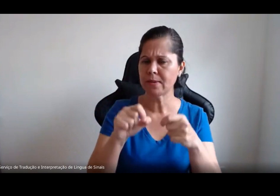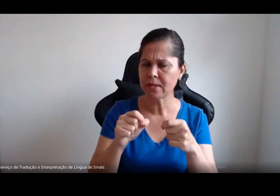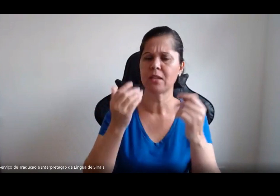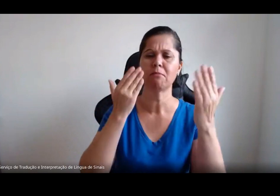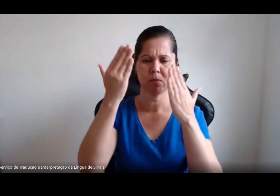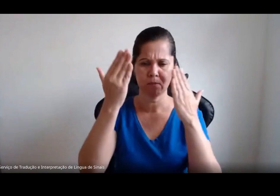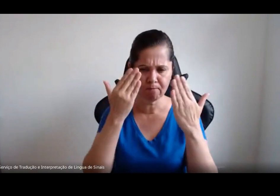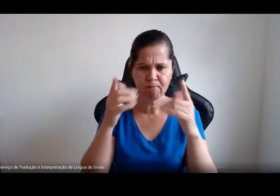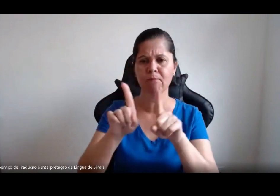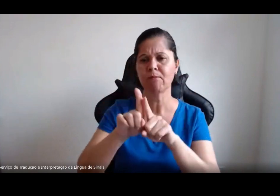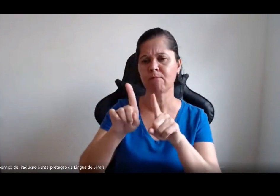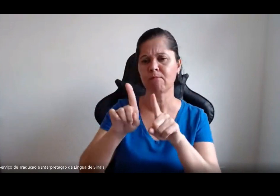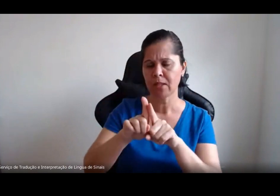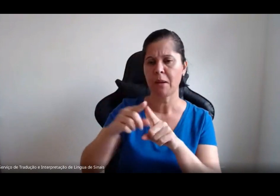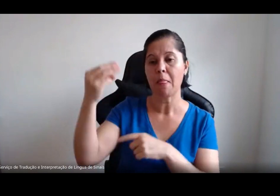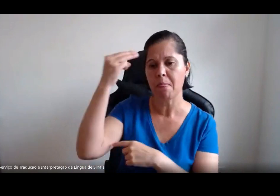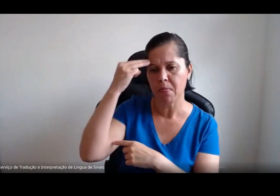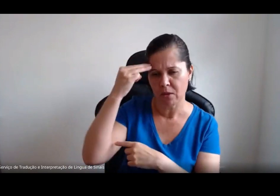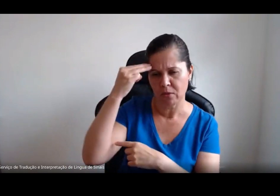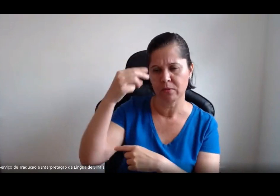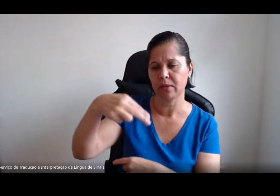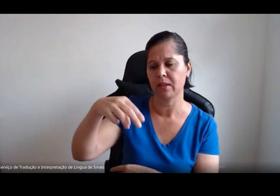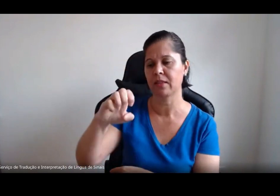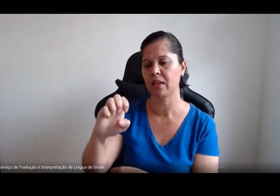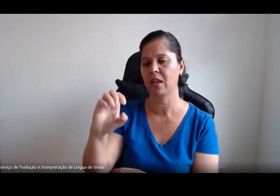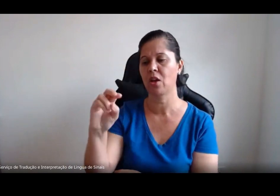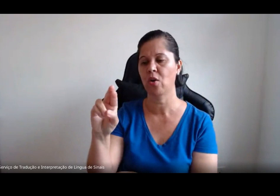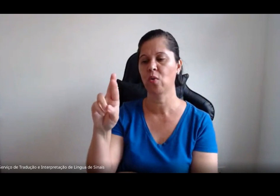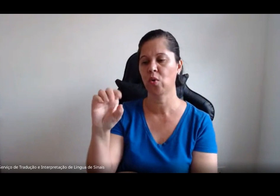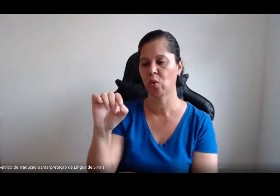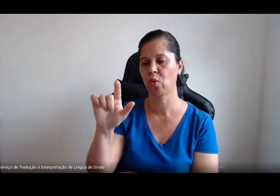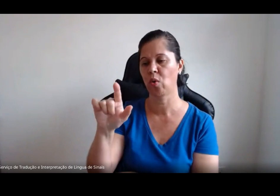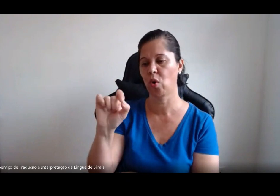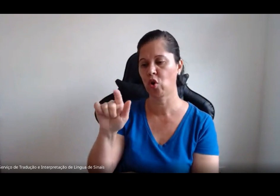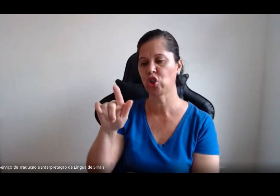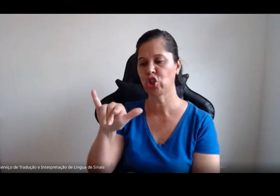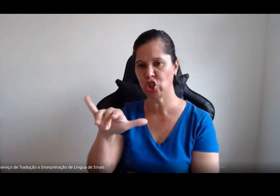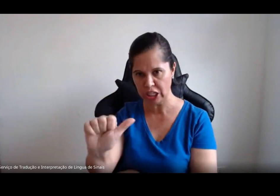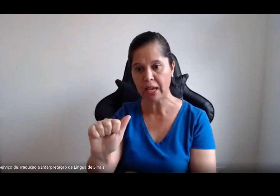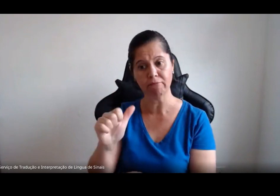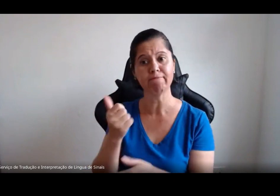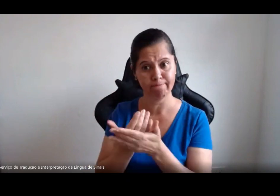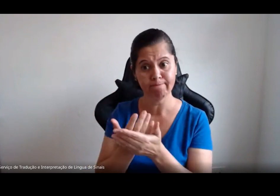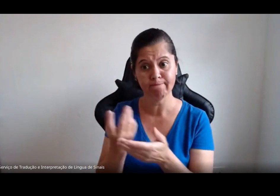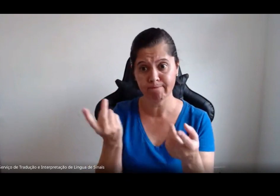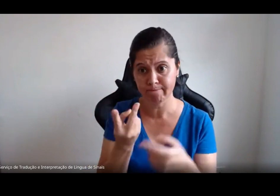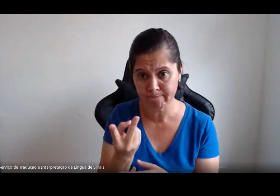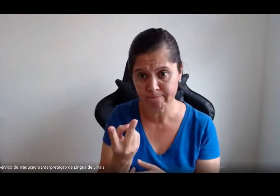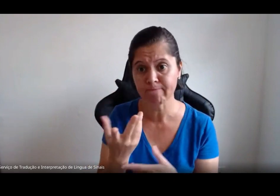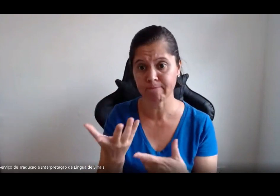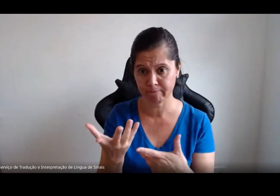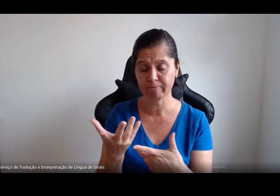a psiquiatria. Entre outros pontos de apoio que encontrou, ele diz que conseguiu tudo isso por causa